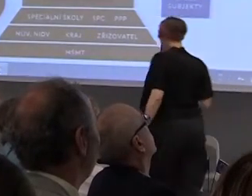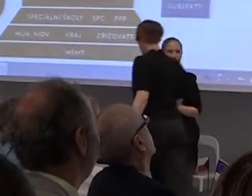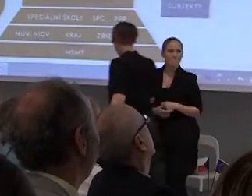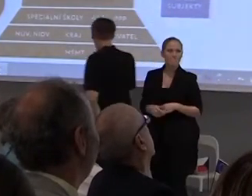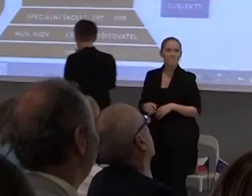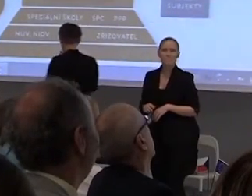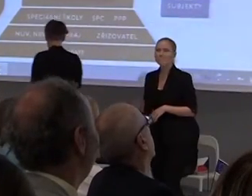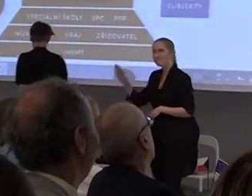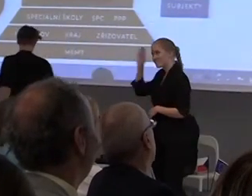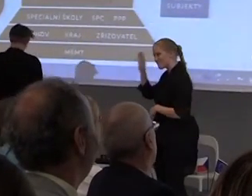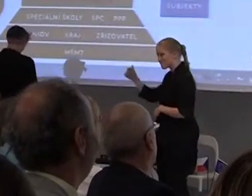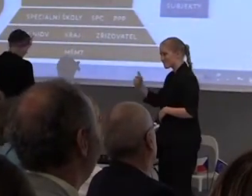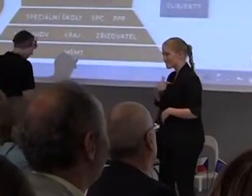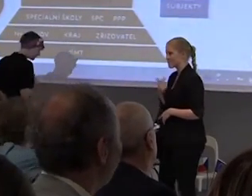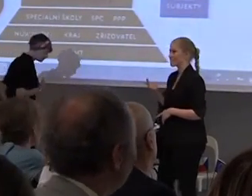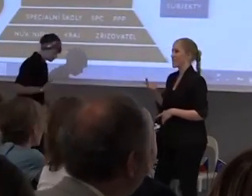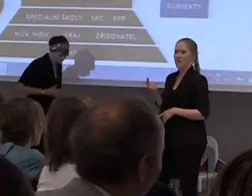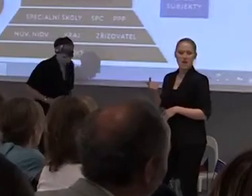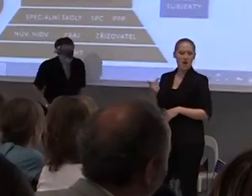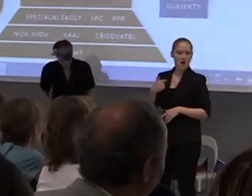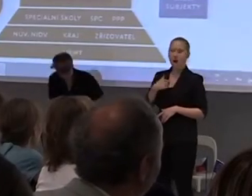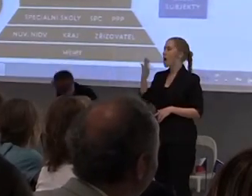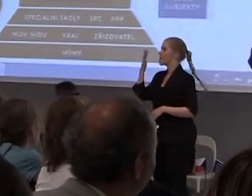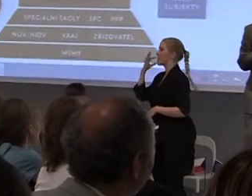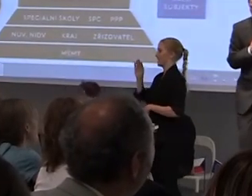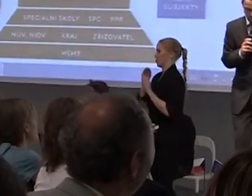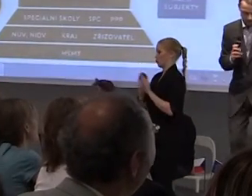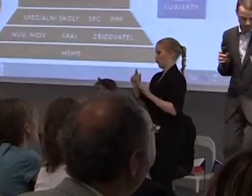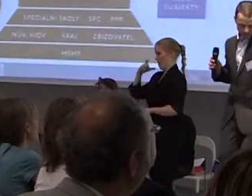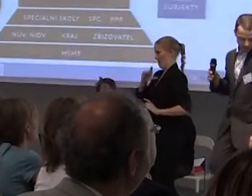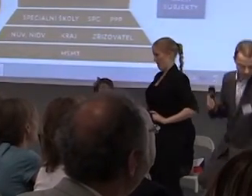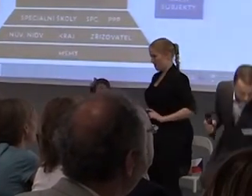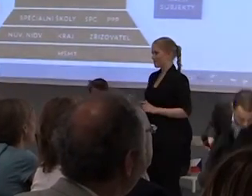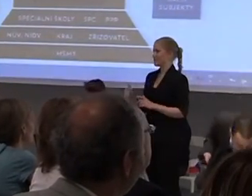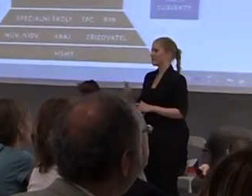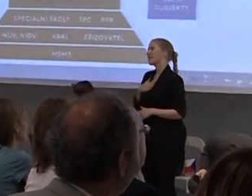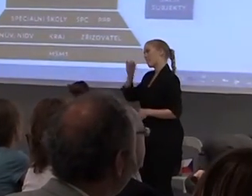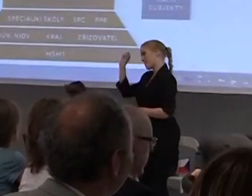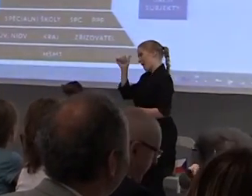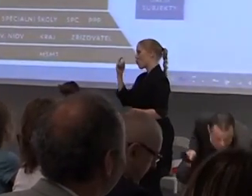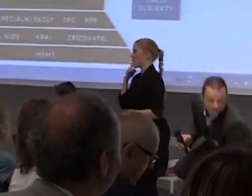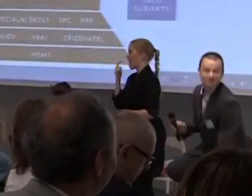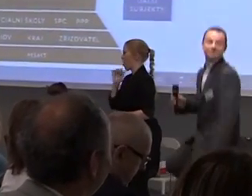Dobrý den, milé kolegyně, milí kolegové. Já jsem paní učitelka Jana Odvážná.